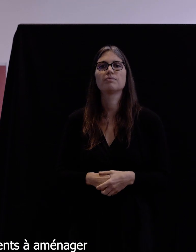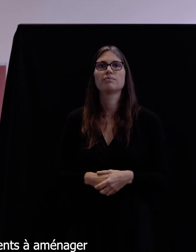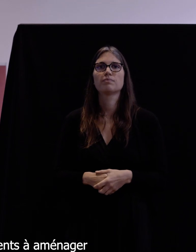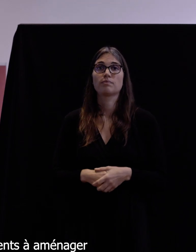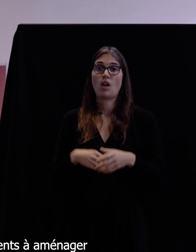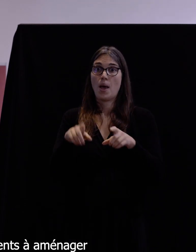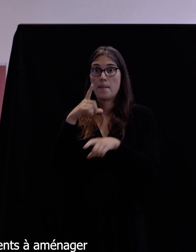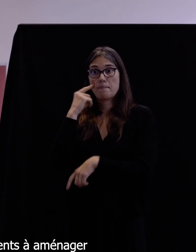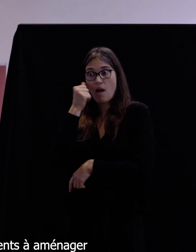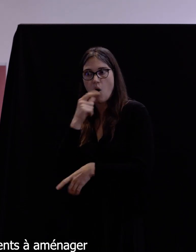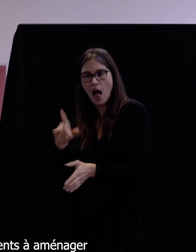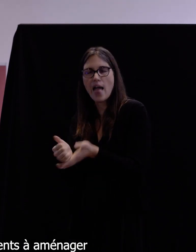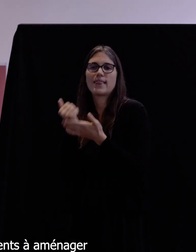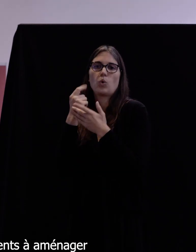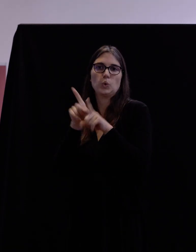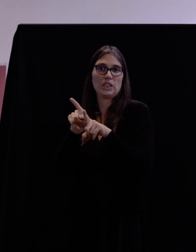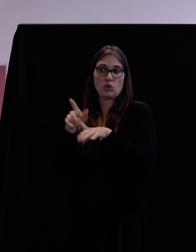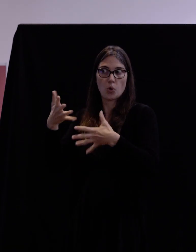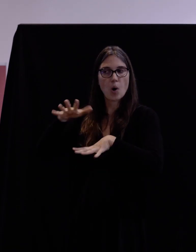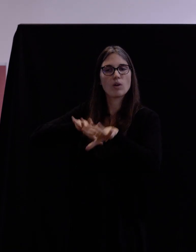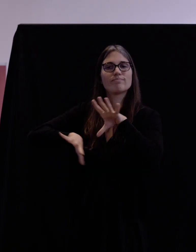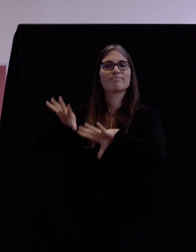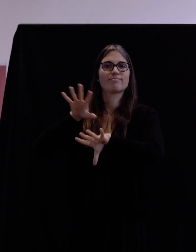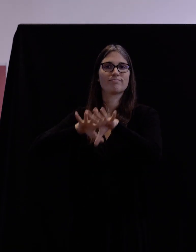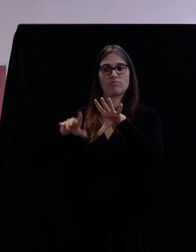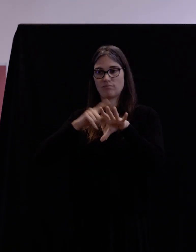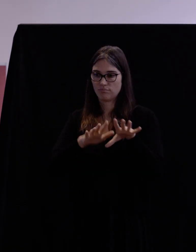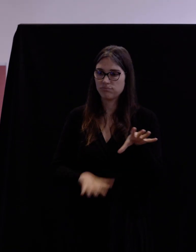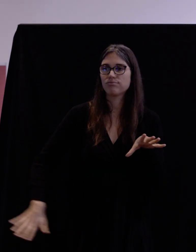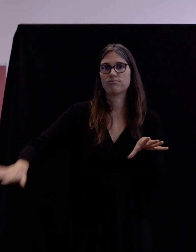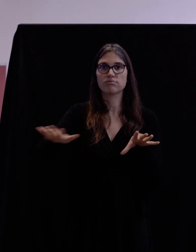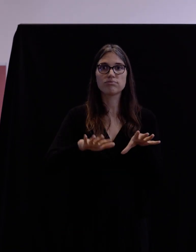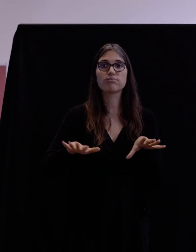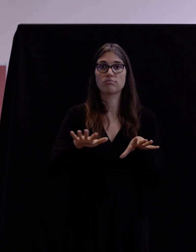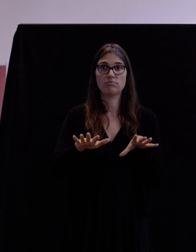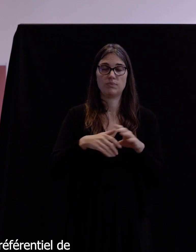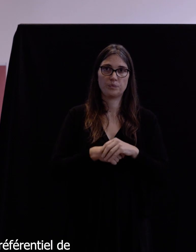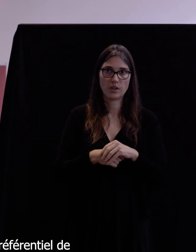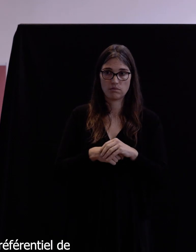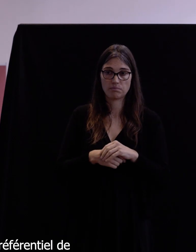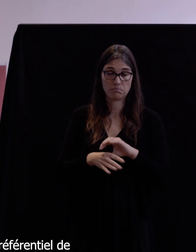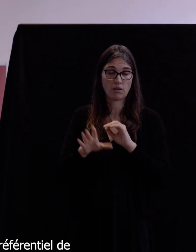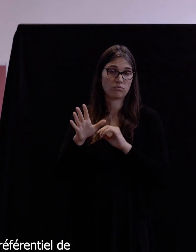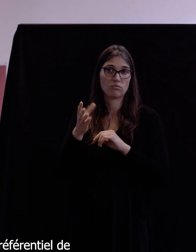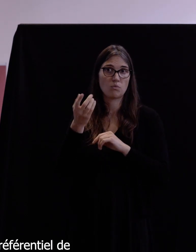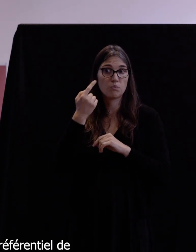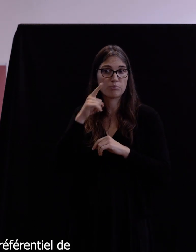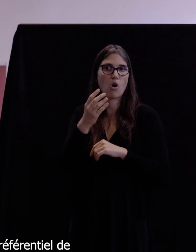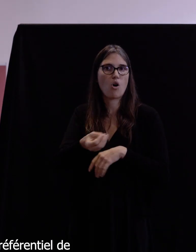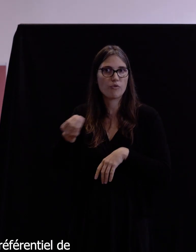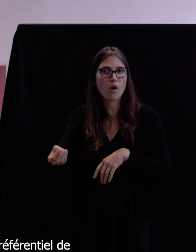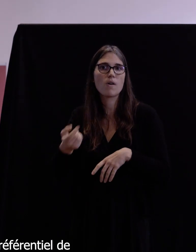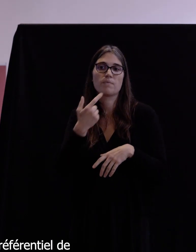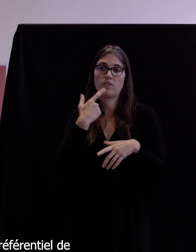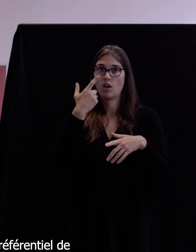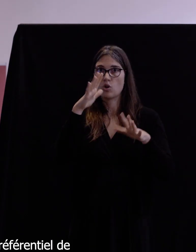va aider les parents à aménager éventuellement l'environnement dans lequel l'enfant évolue, avec un